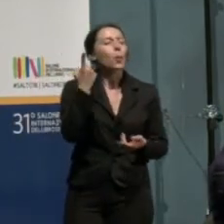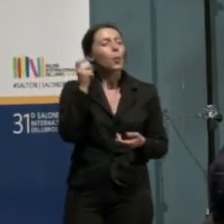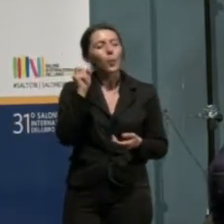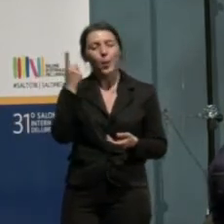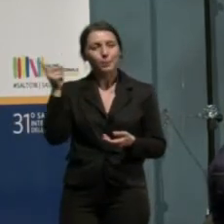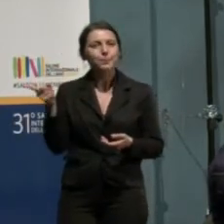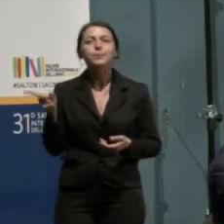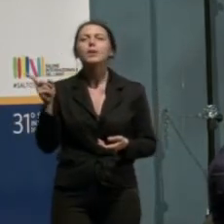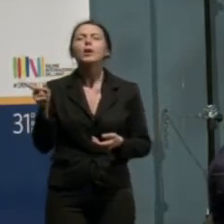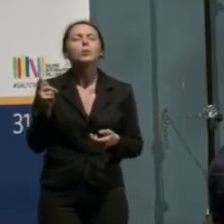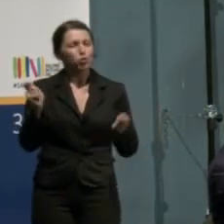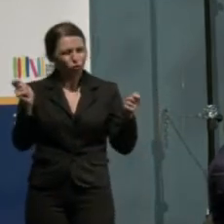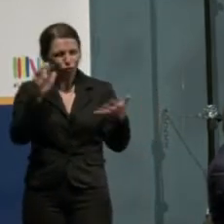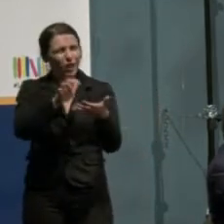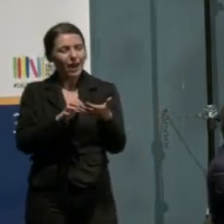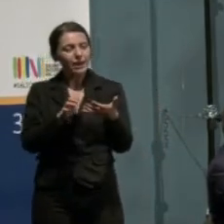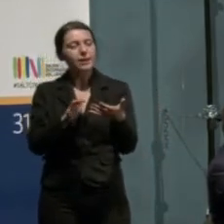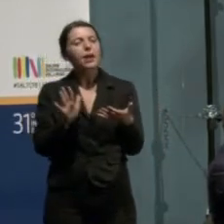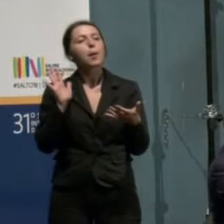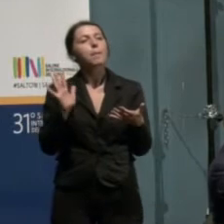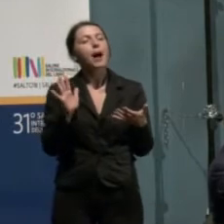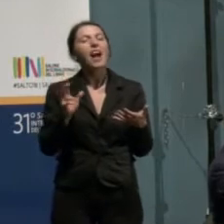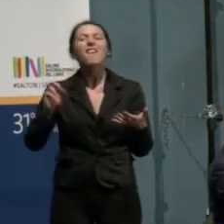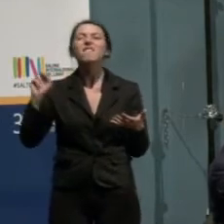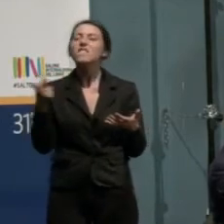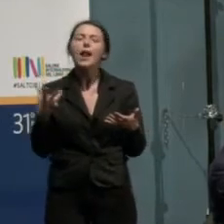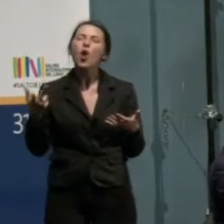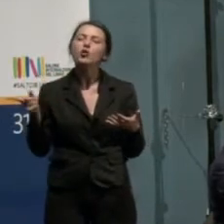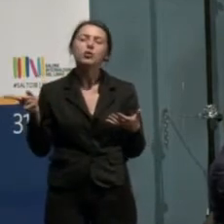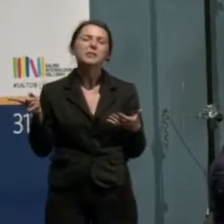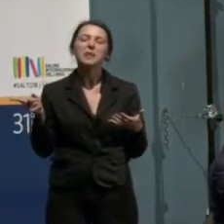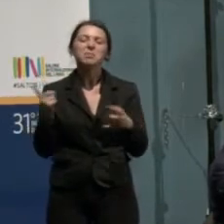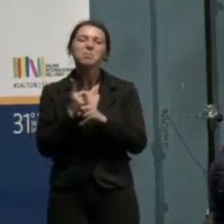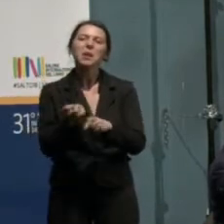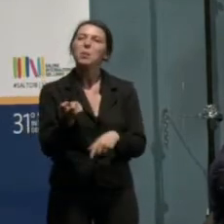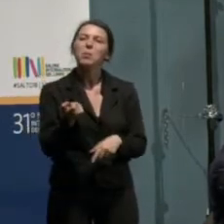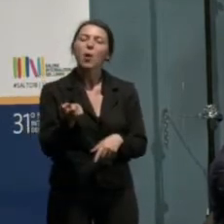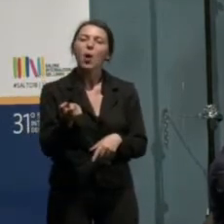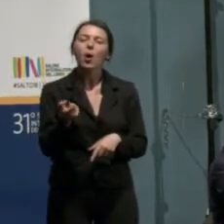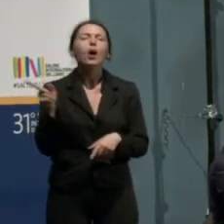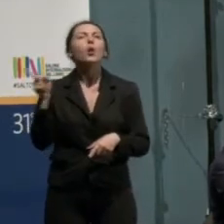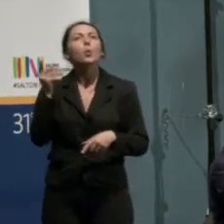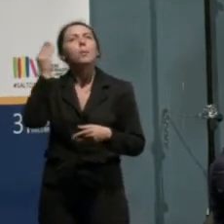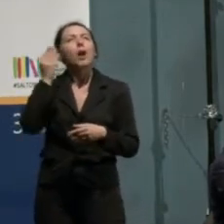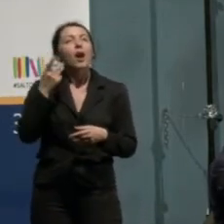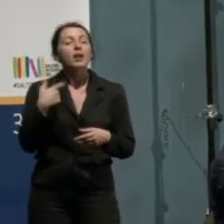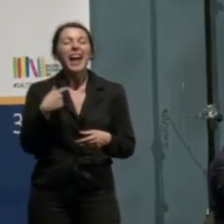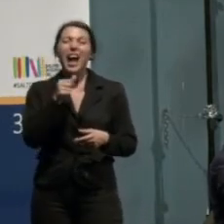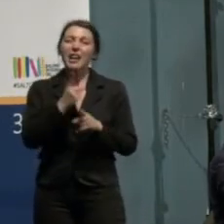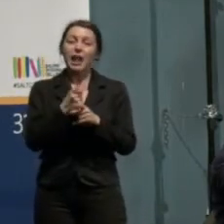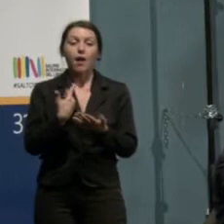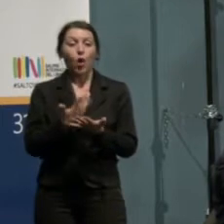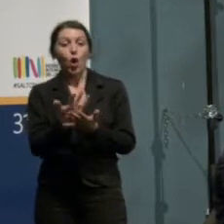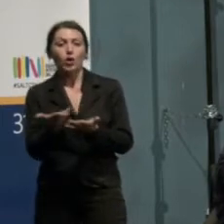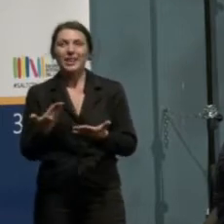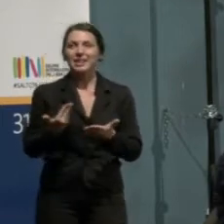giornalista che non credeva nel fatto che nella velocità non credeva che il problema fosse arrivare primi il problema era